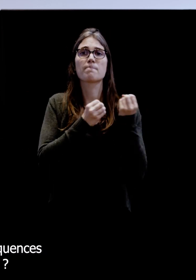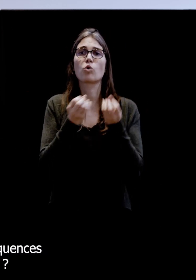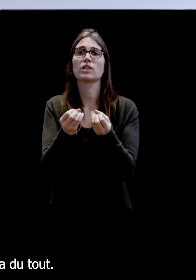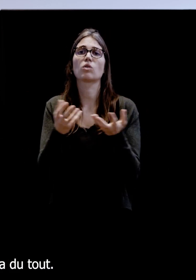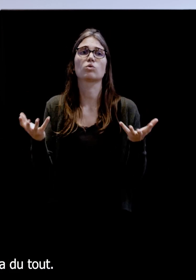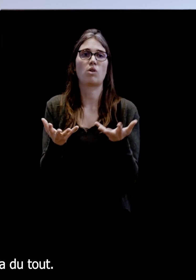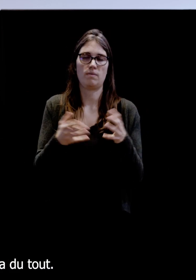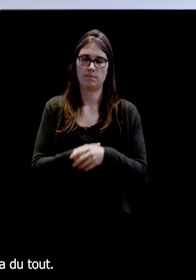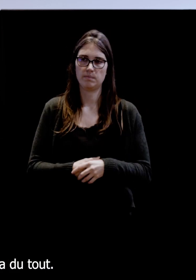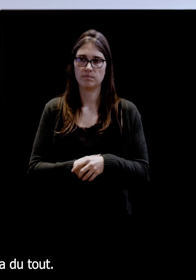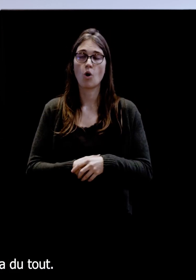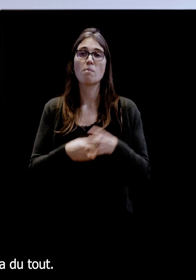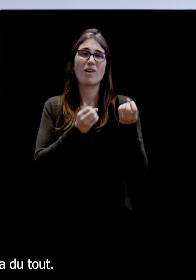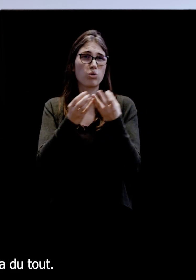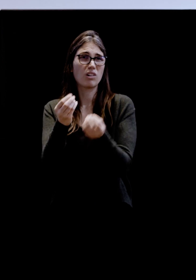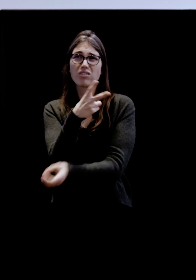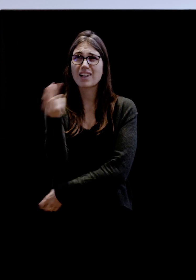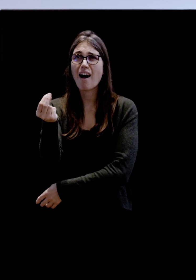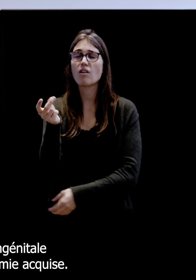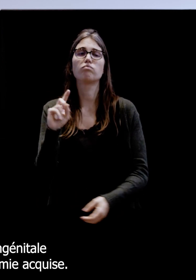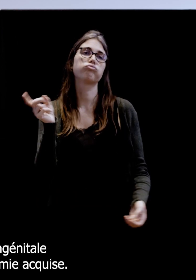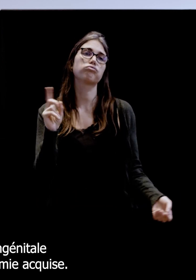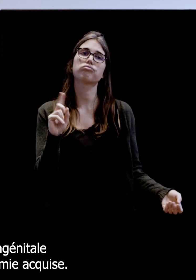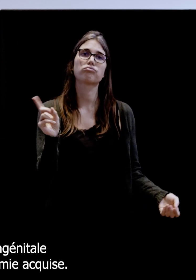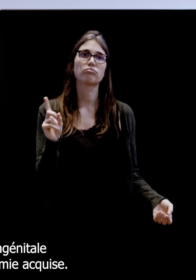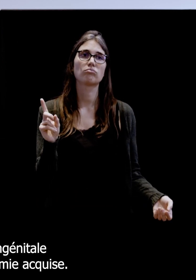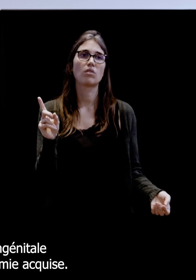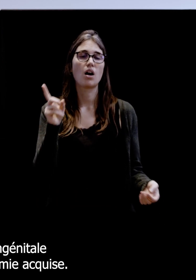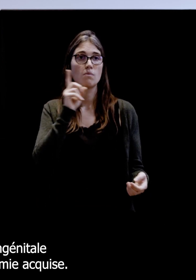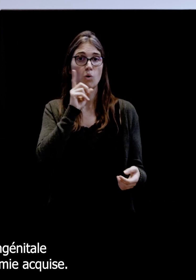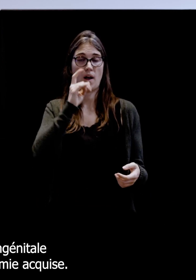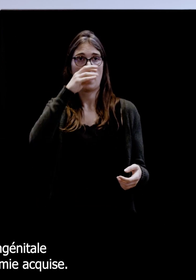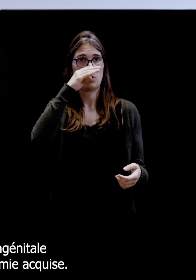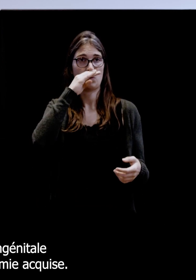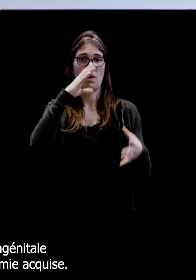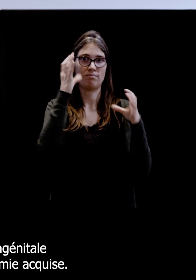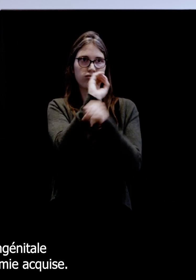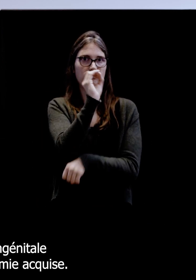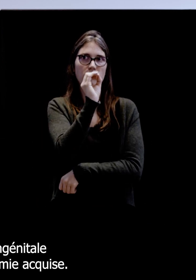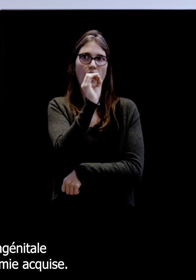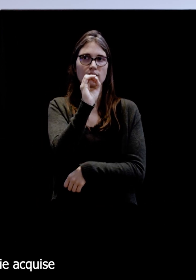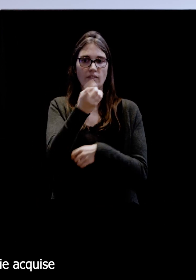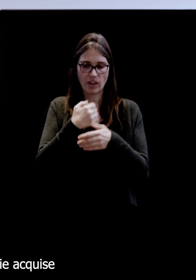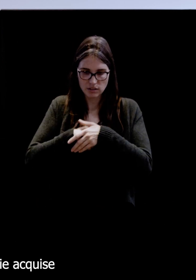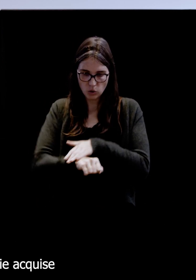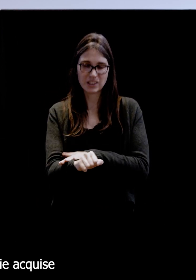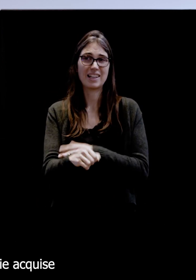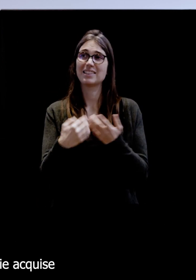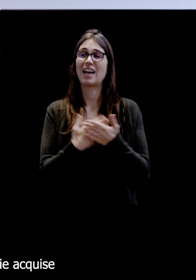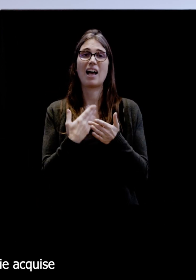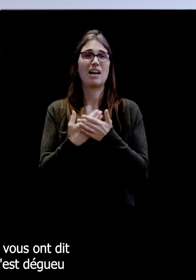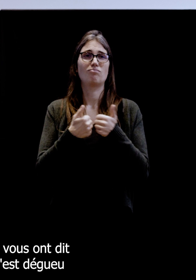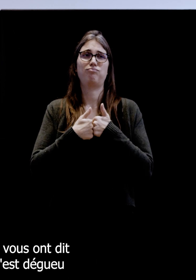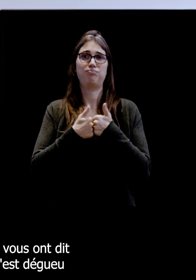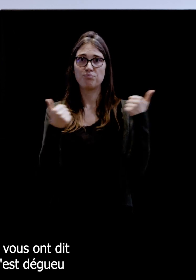enfants? Finalement, pas si dramatique que ça du tout. Pourquoi? Parce que l'anosmie congénitale est très différente de l'anosmie acquise. Vous avez appris